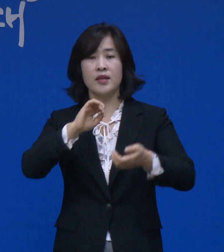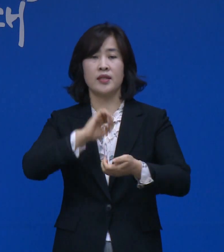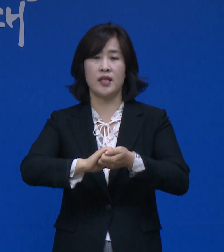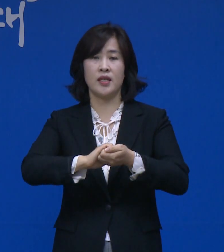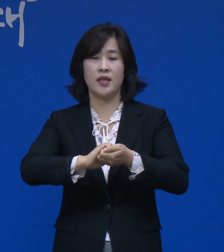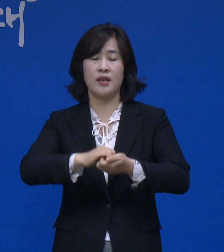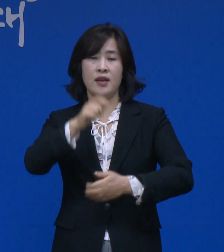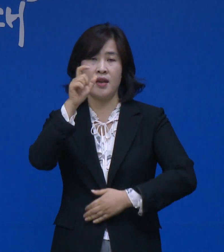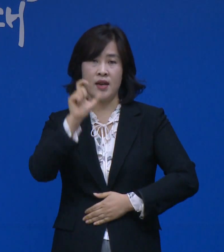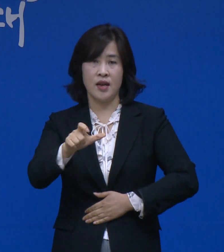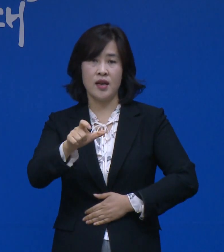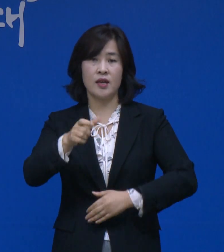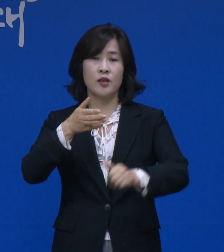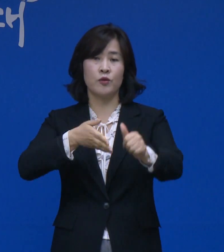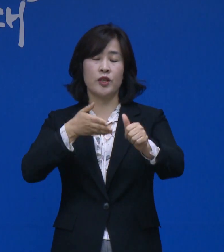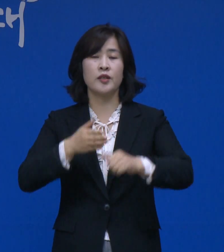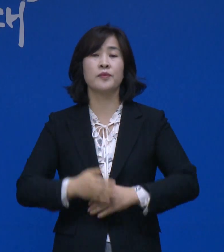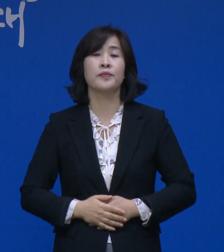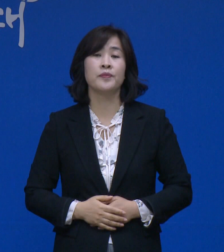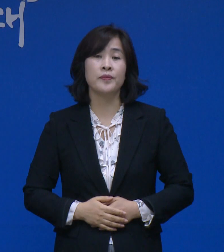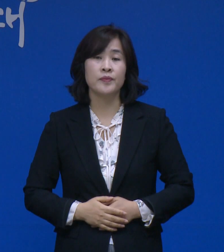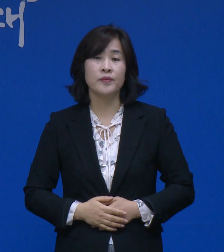것을 강력히 권장합니다.